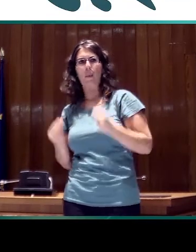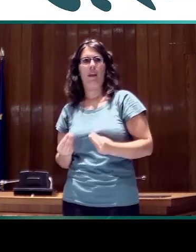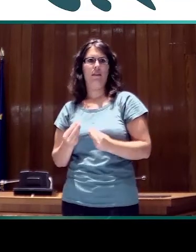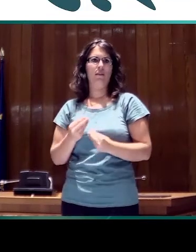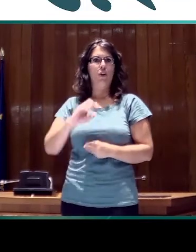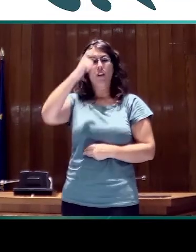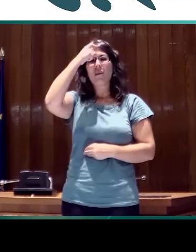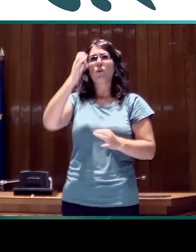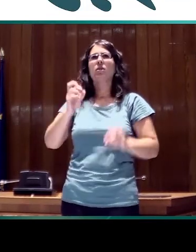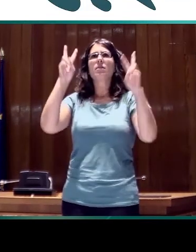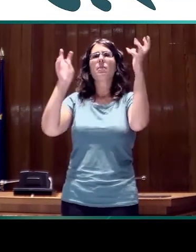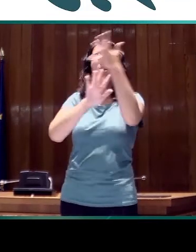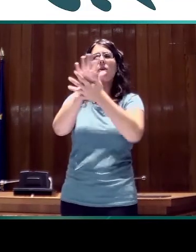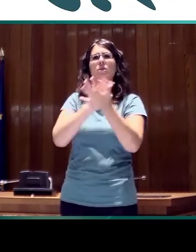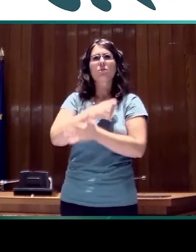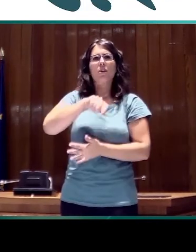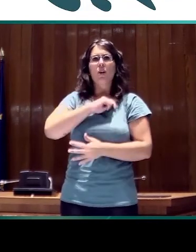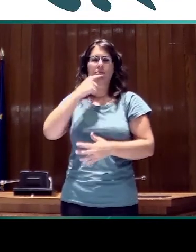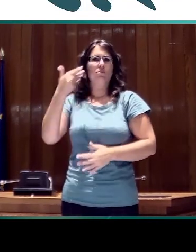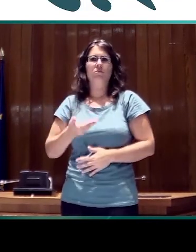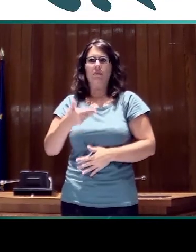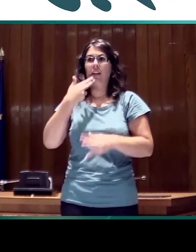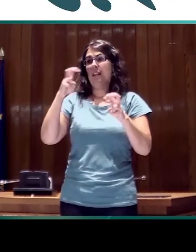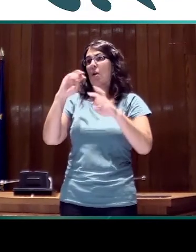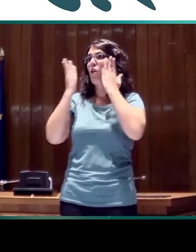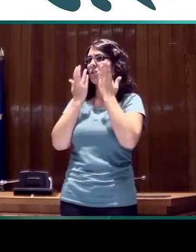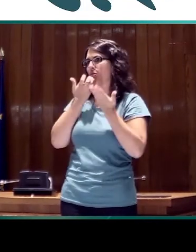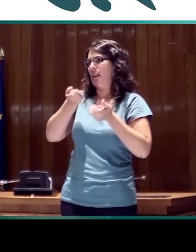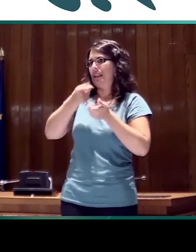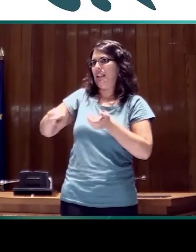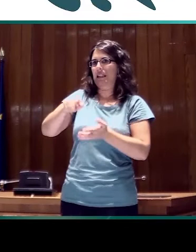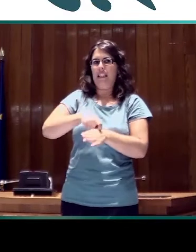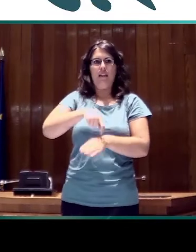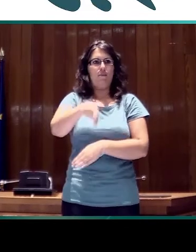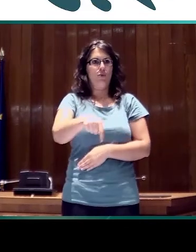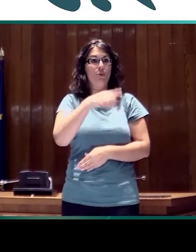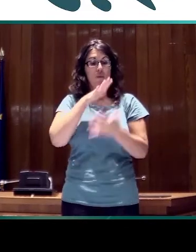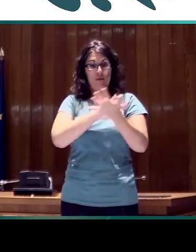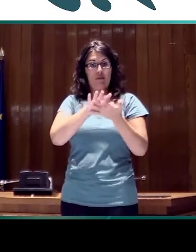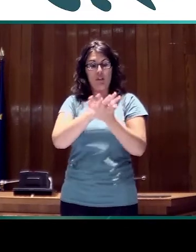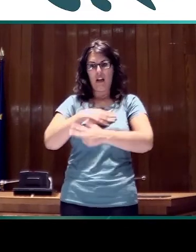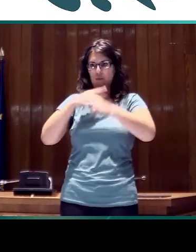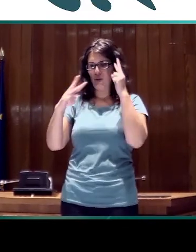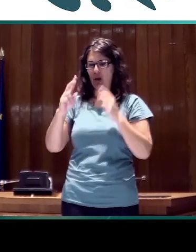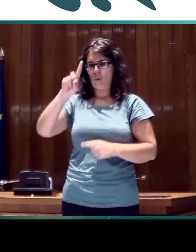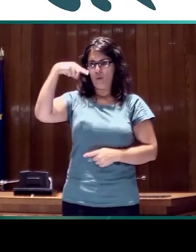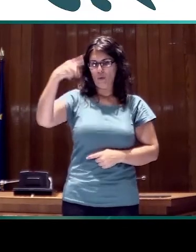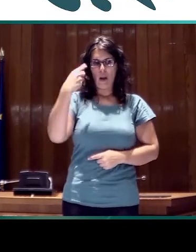porque la lengua de signos es una respuesta creativa y cultural que las personas sordas han desarrollado para su propia